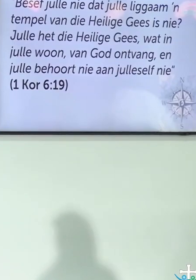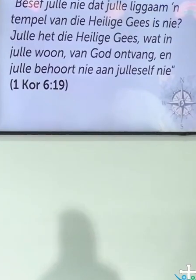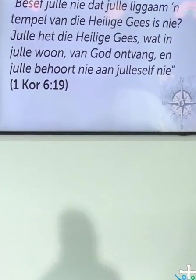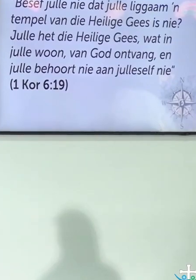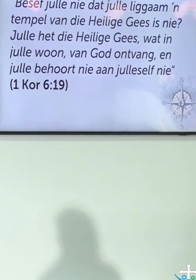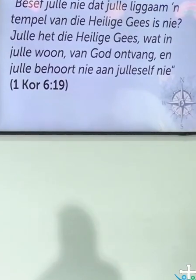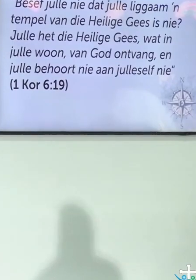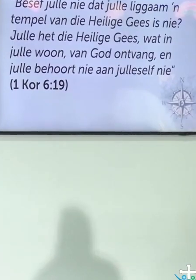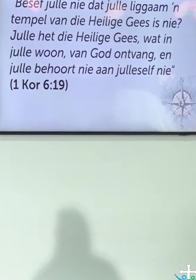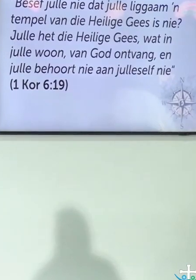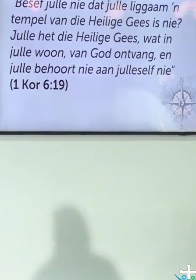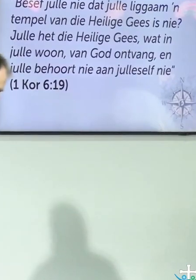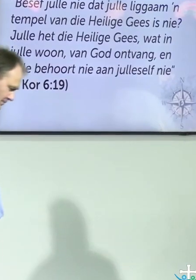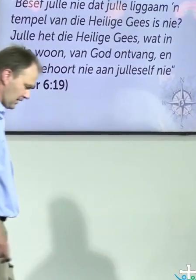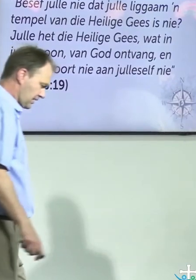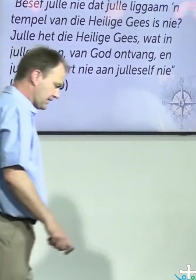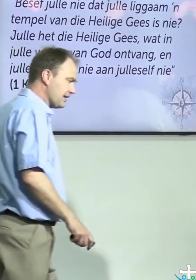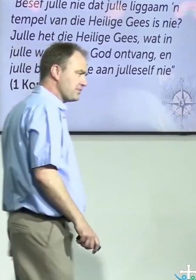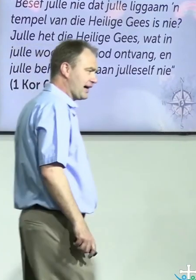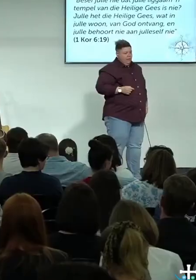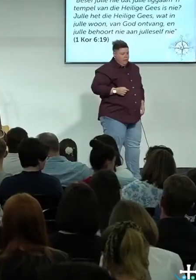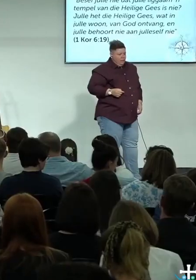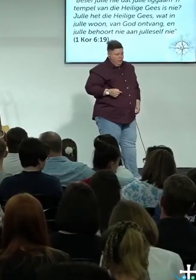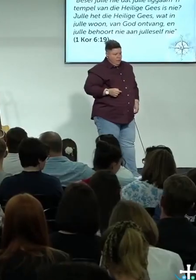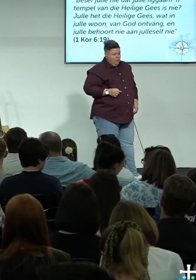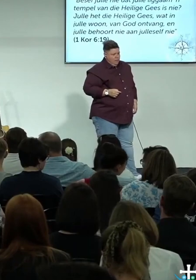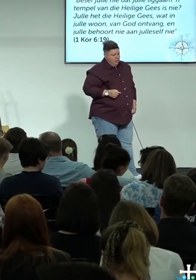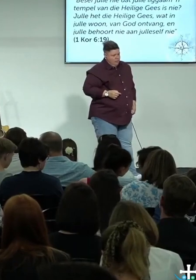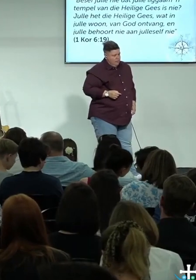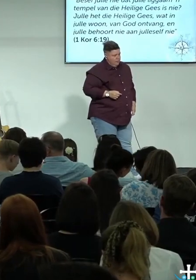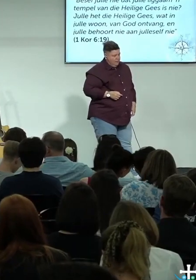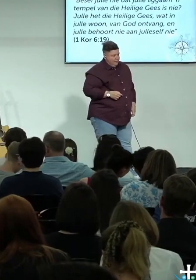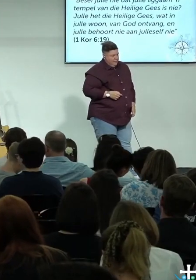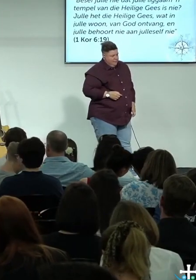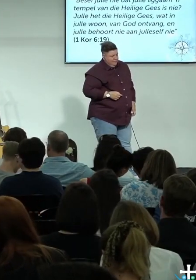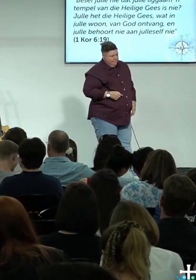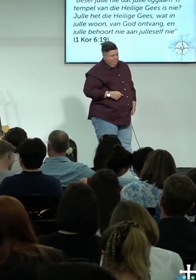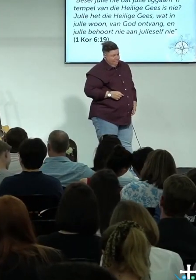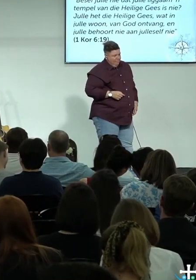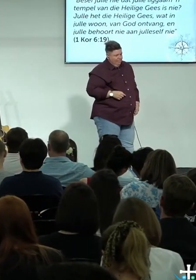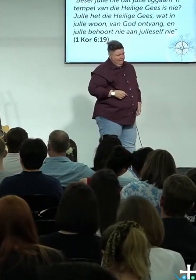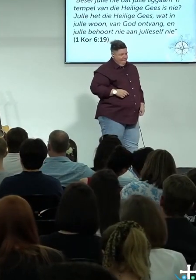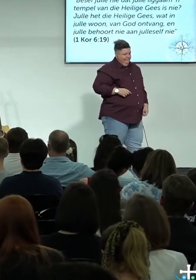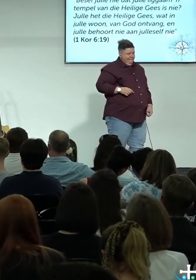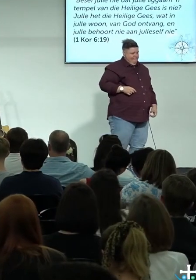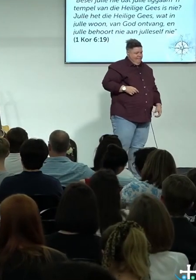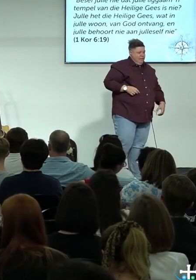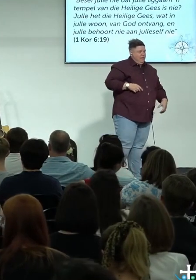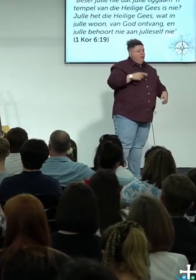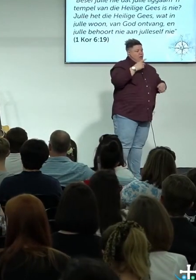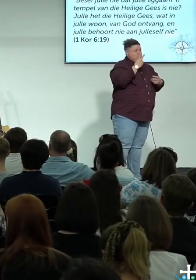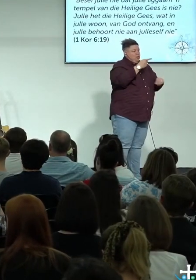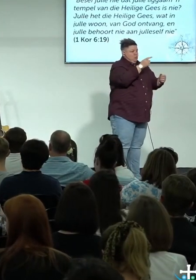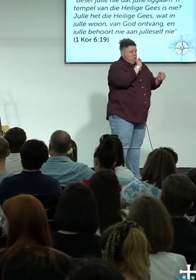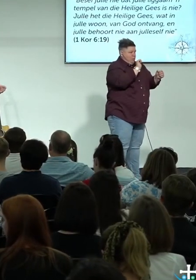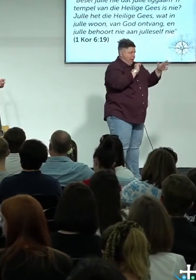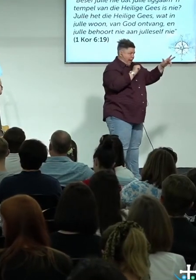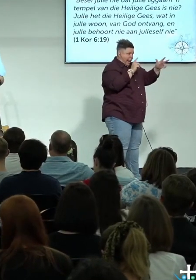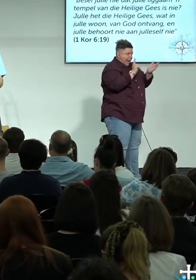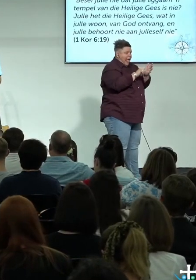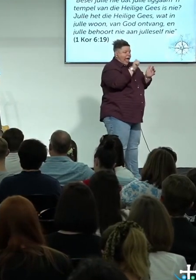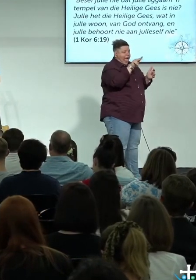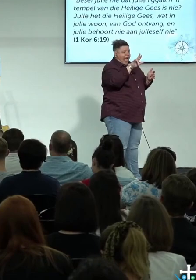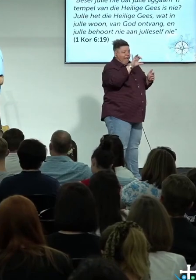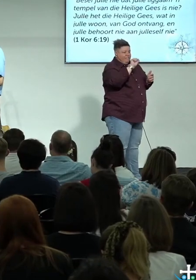jouself. OK? Ek het iewers gehoor gesê, hoor die ry die kar asof dit 'n eiwesrentel is, nê? Party